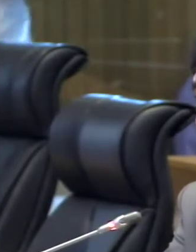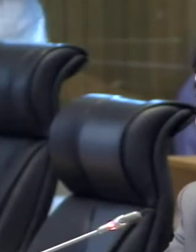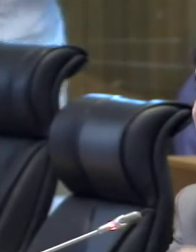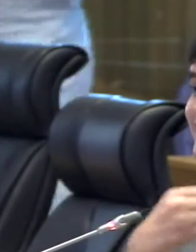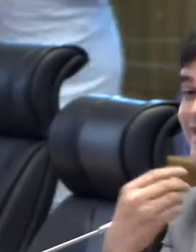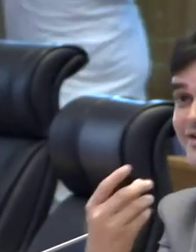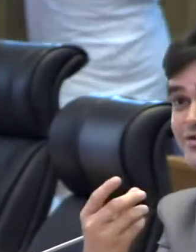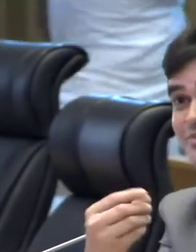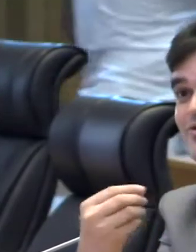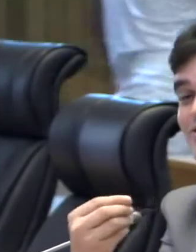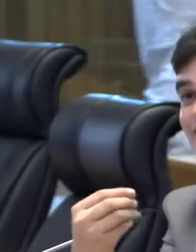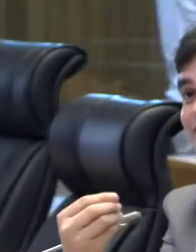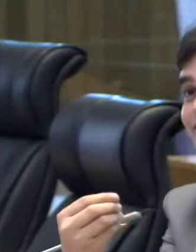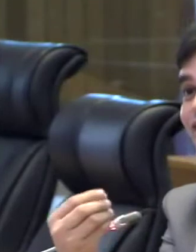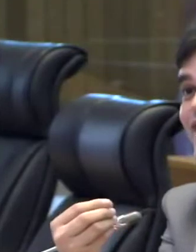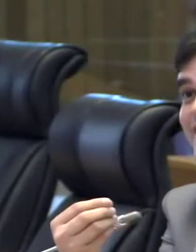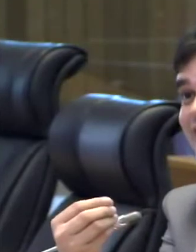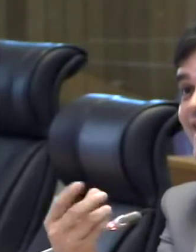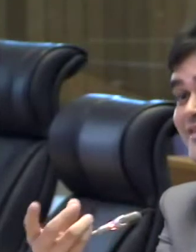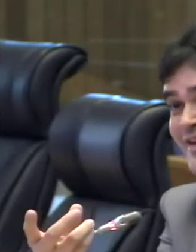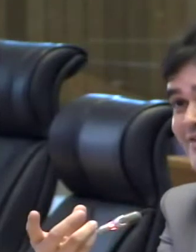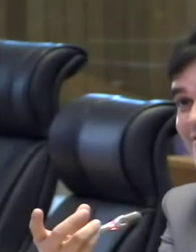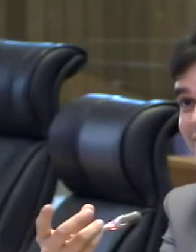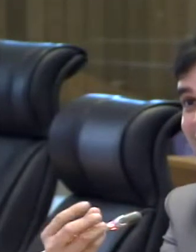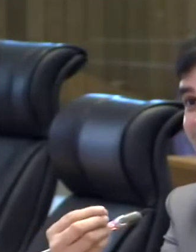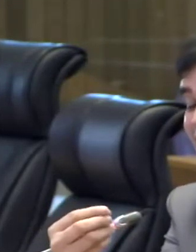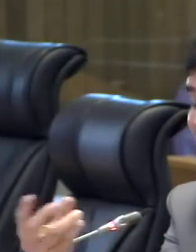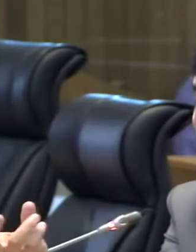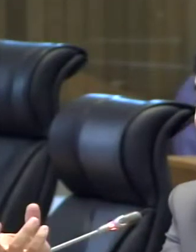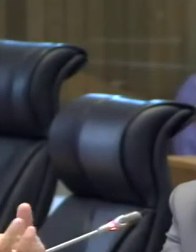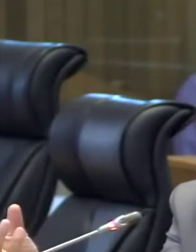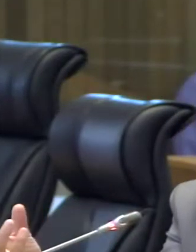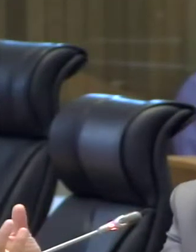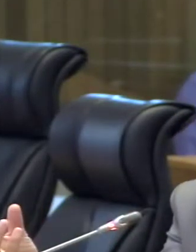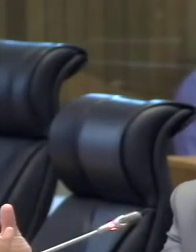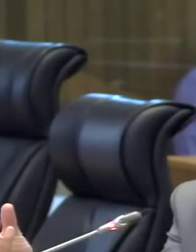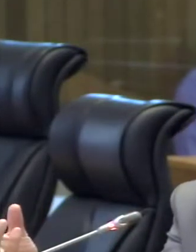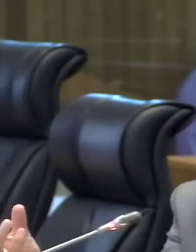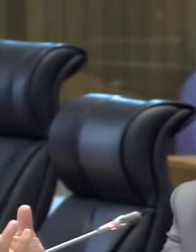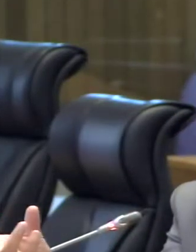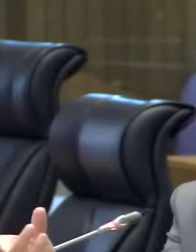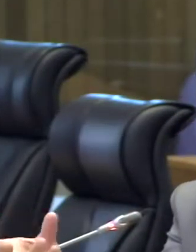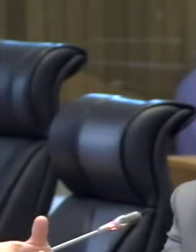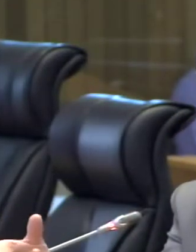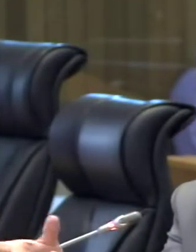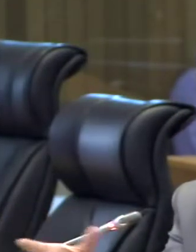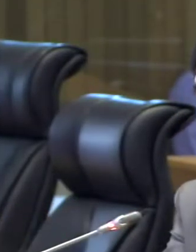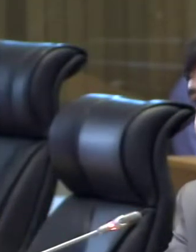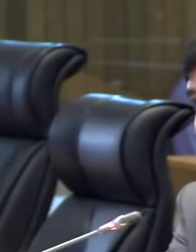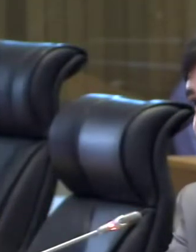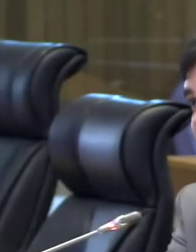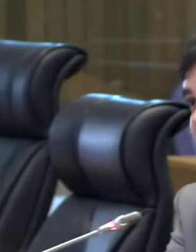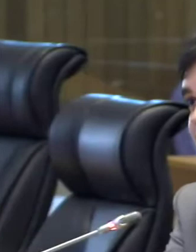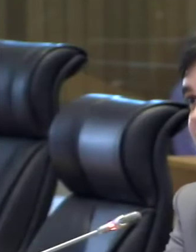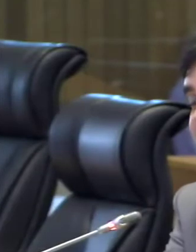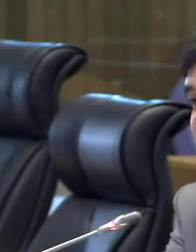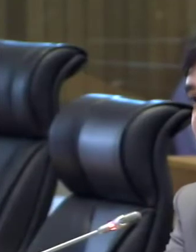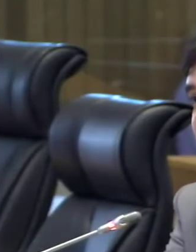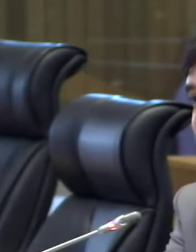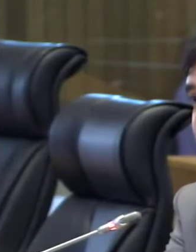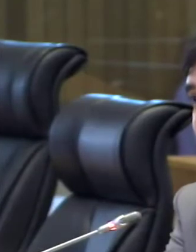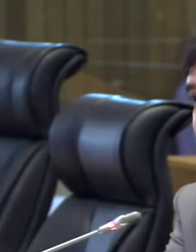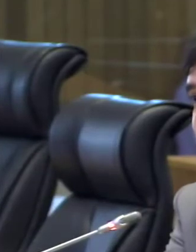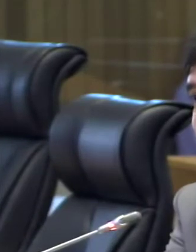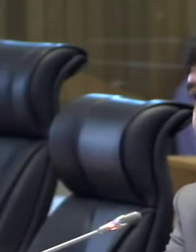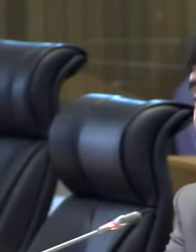e que o desejo de muitos lhe ver fora da eleição agora foi sepultado definitivamente, e que